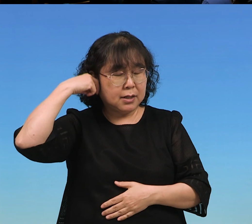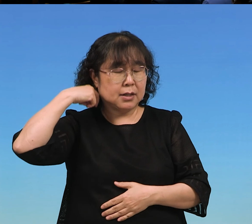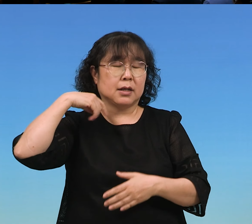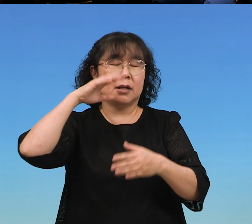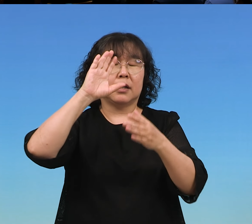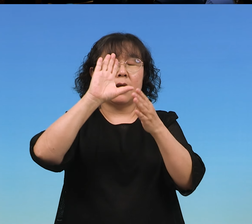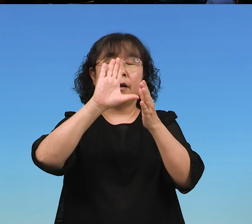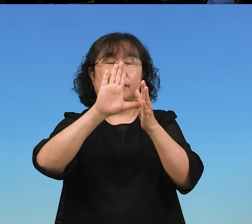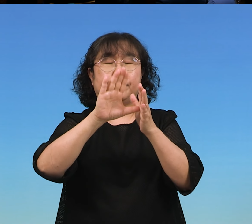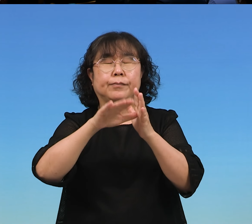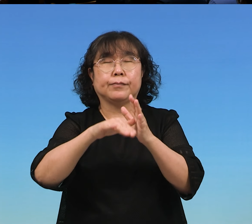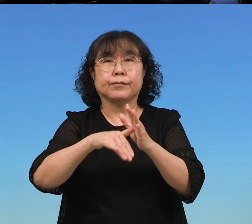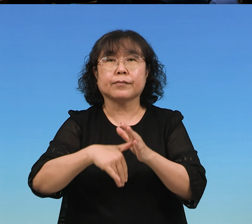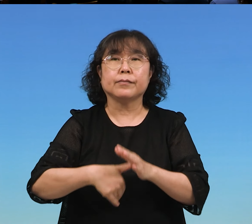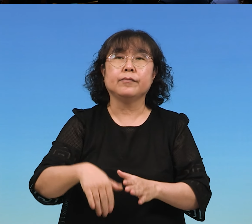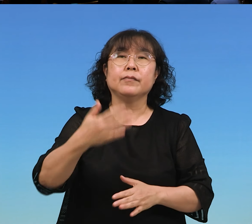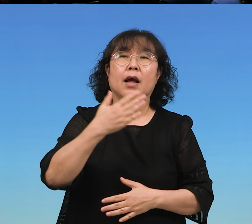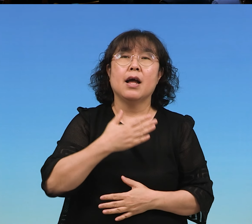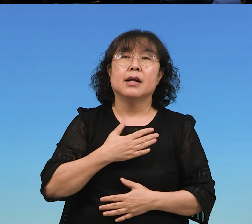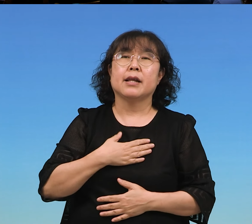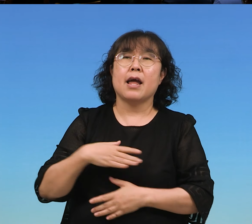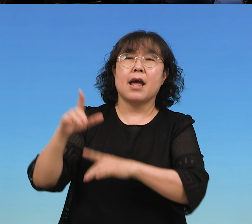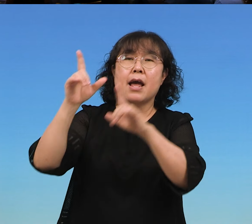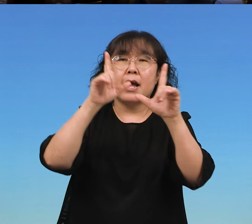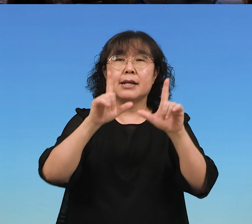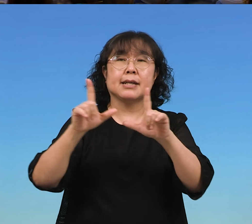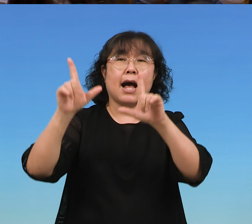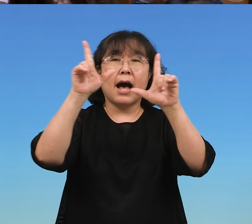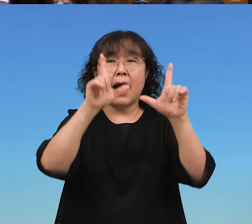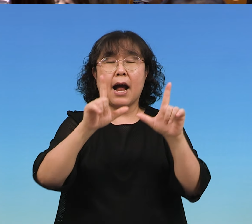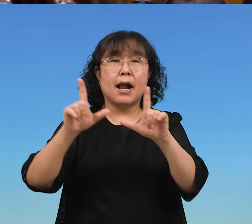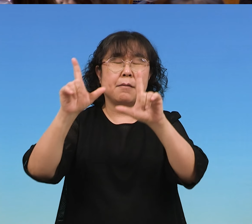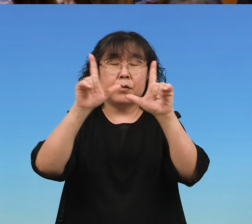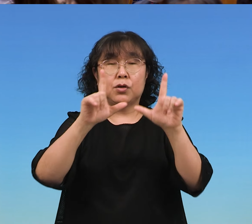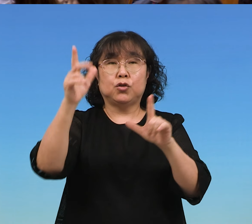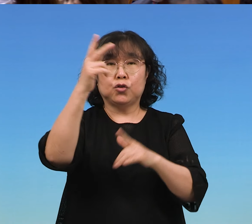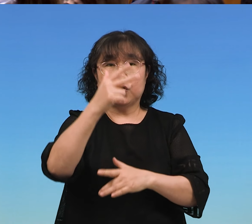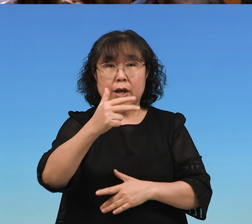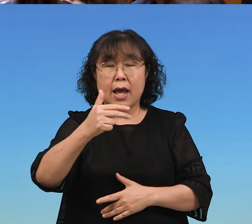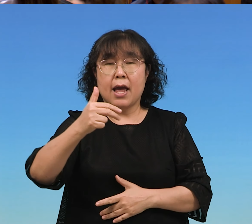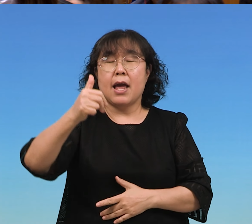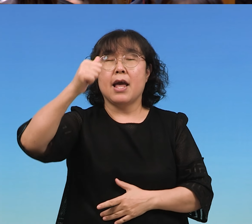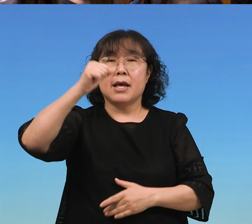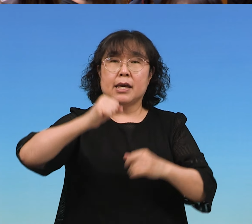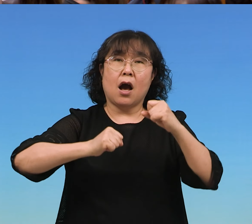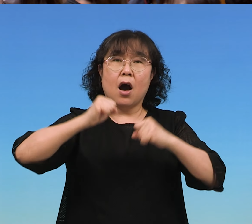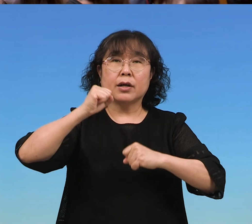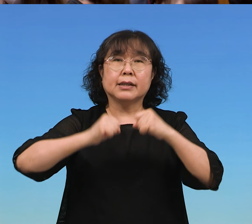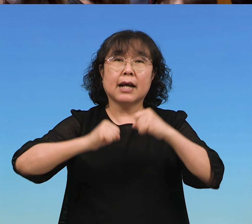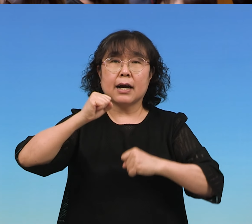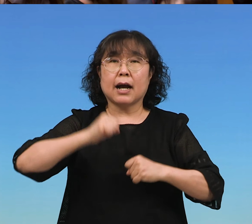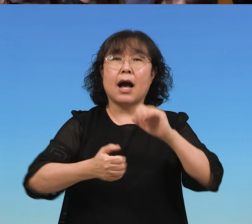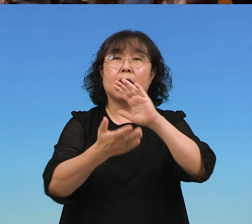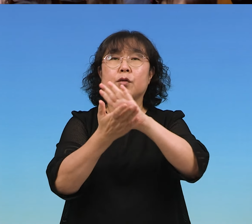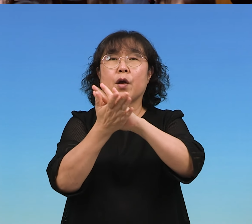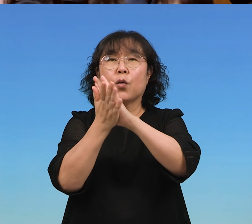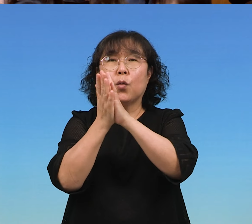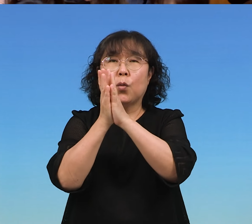살아계신 하나님을 느낄 때, 내 삶은 주의 역사가 되고, 삶은